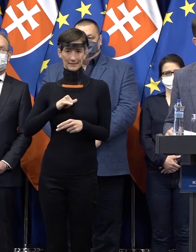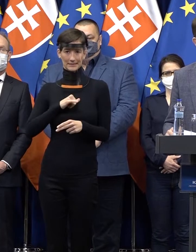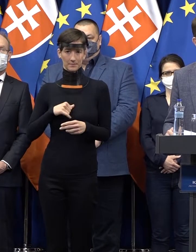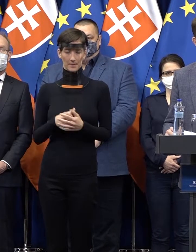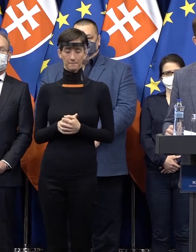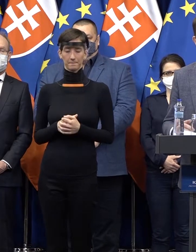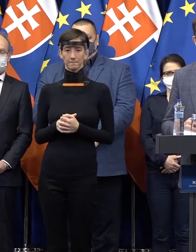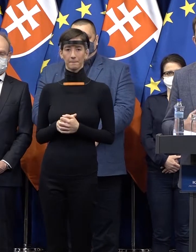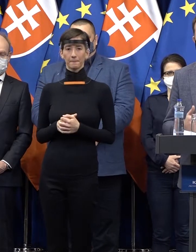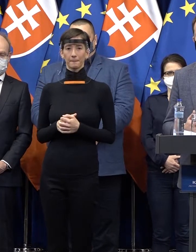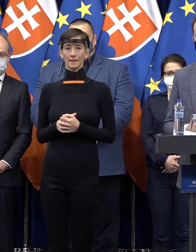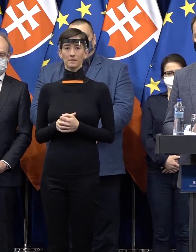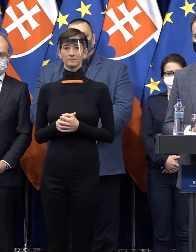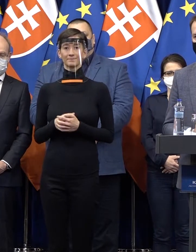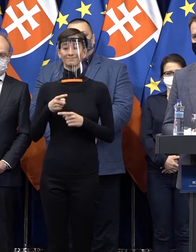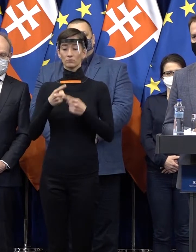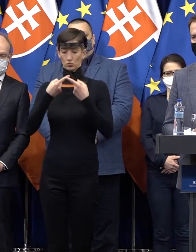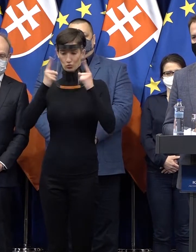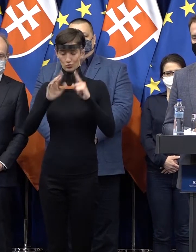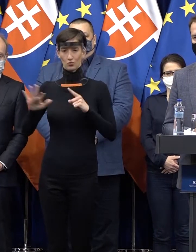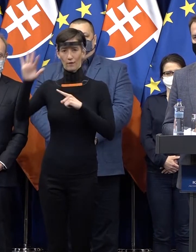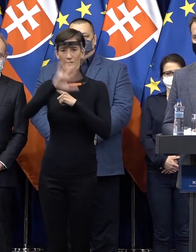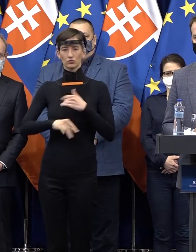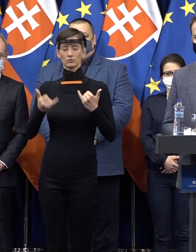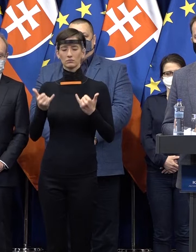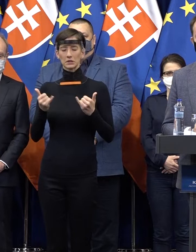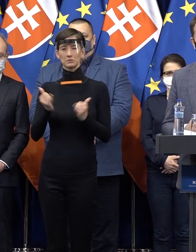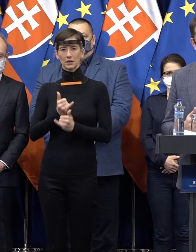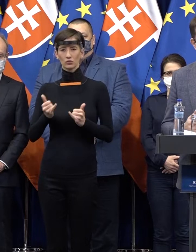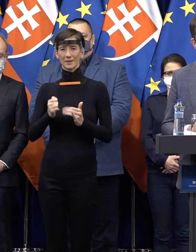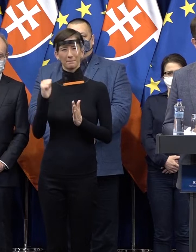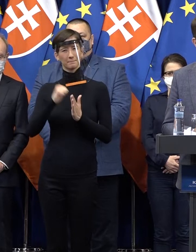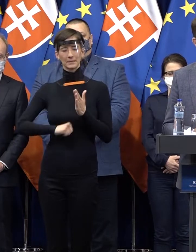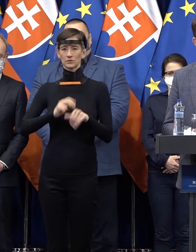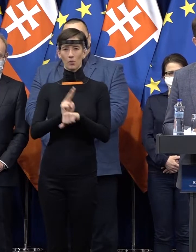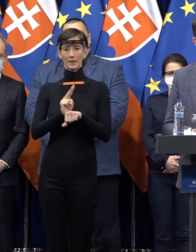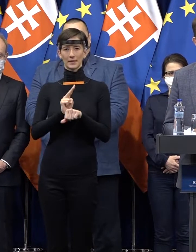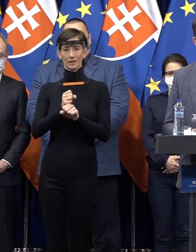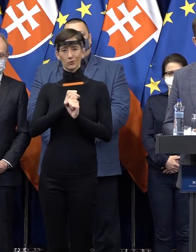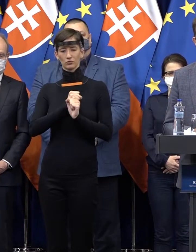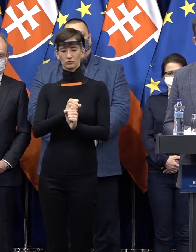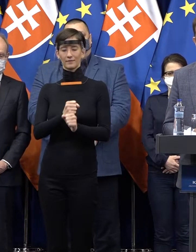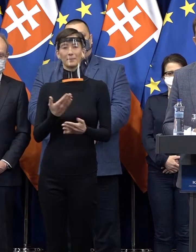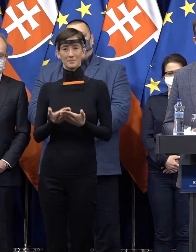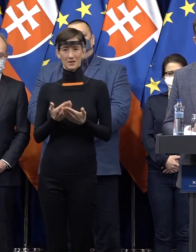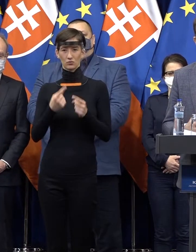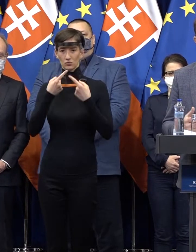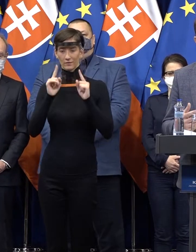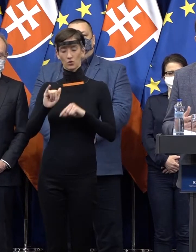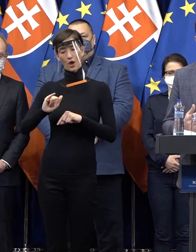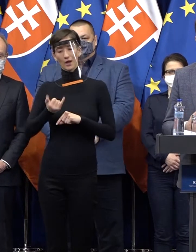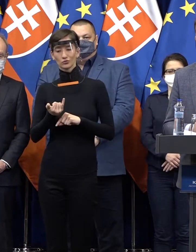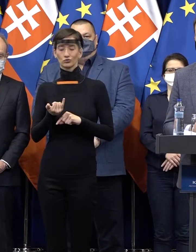ktorý sme dosiahli tým, že rešpektujeme opatrenia, že si uvedomujeme zodpovednosť,